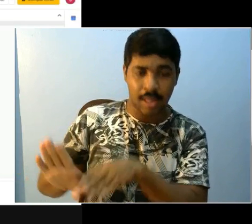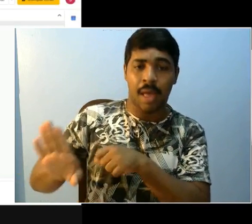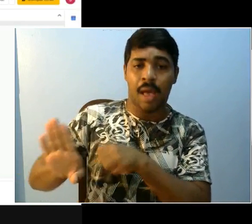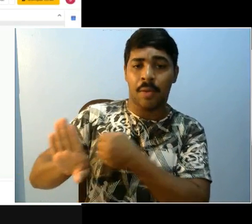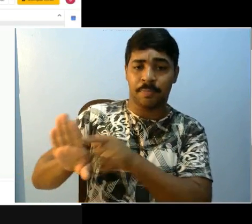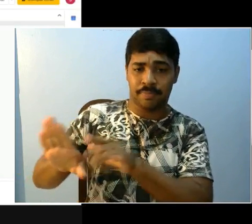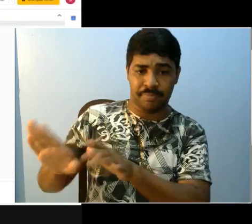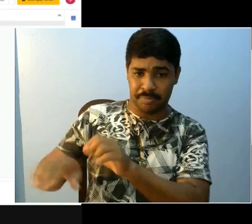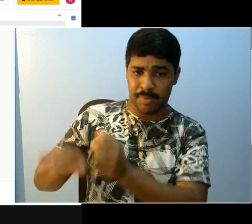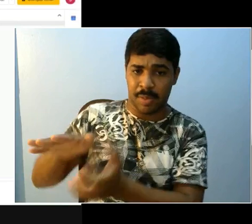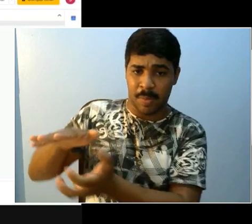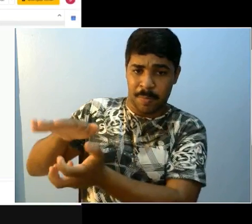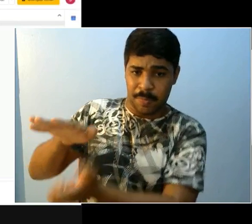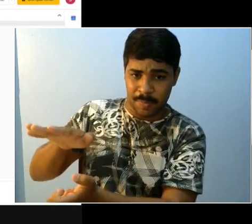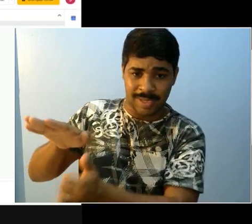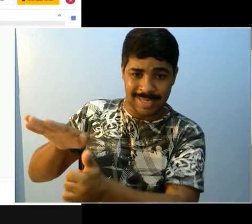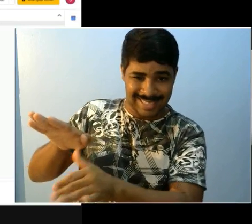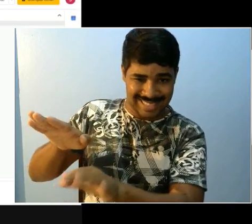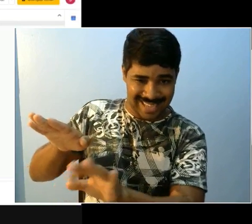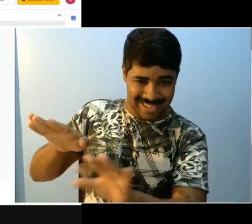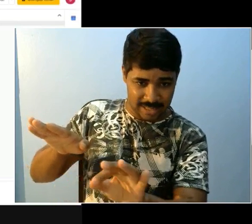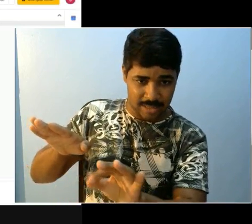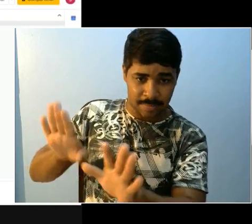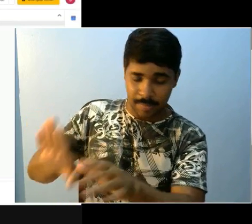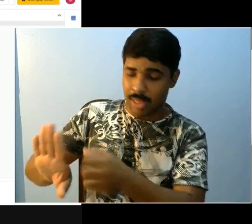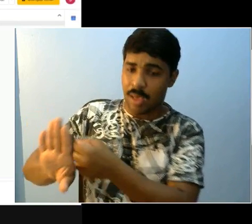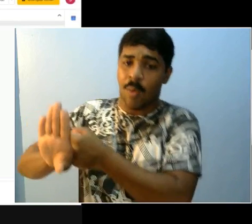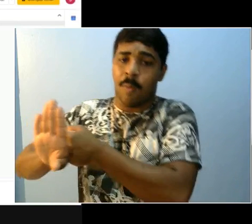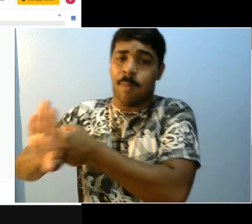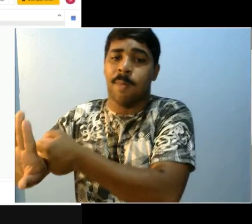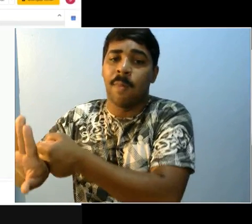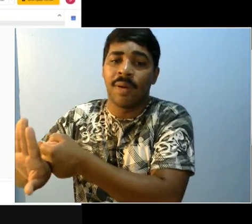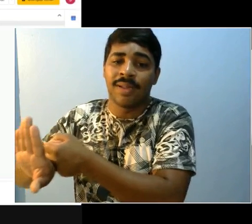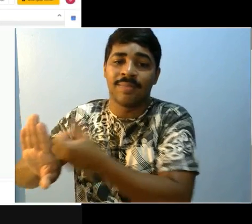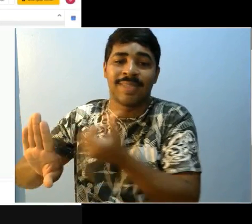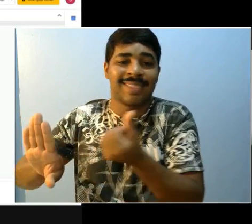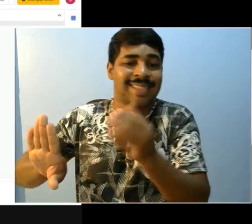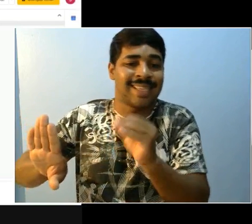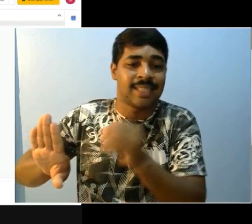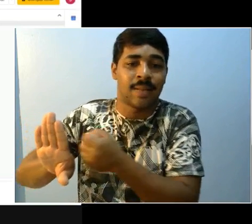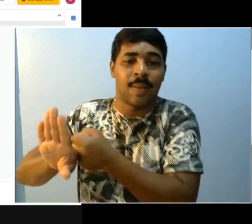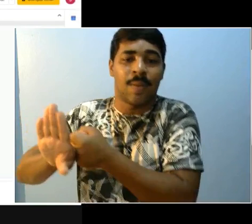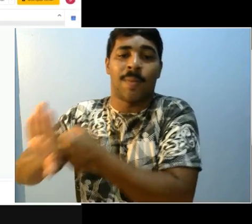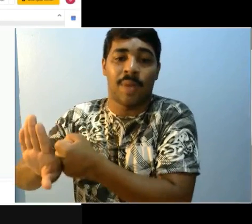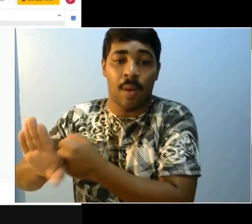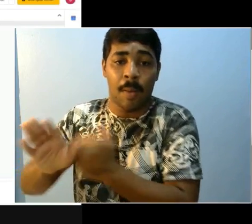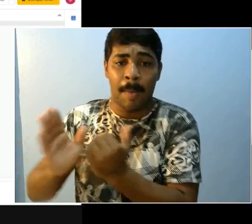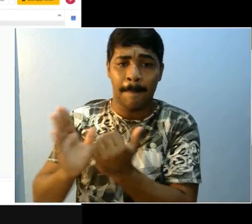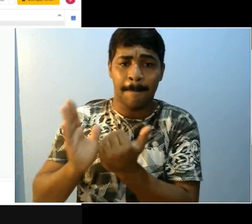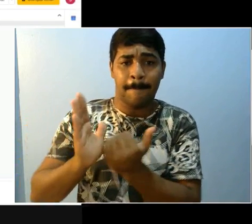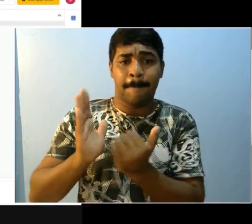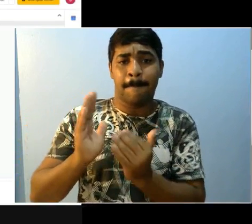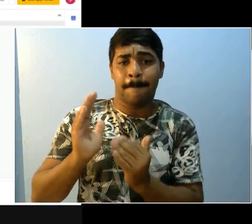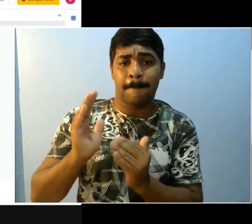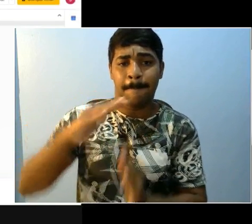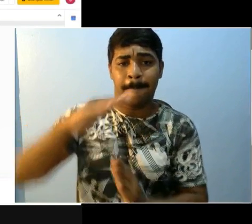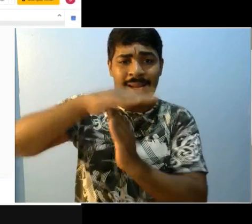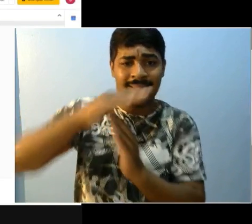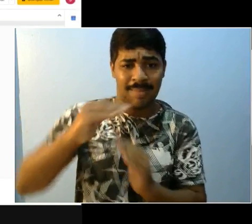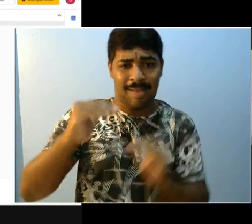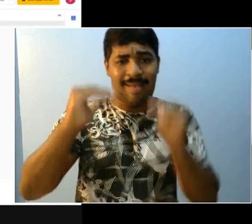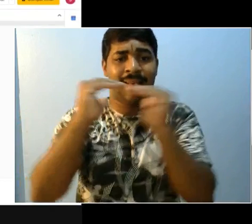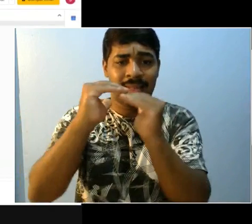Qual seria o atrito, então? Ele responderia. Lembre-se, o máximo é 100, mas não aplica, ele não responde